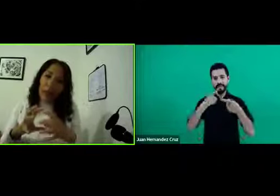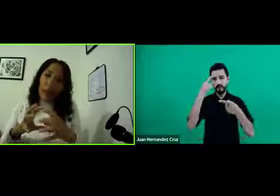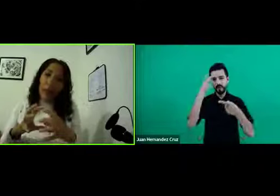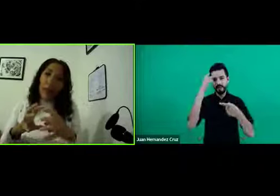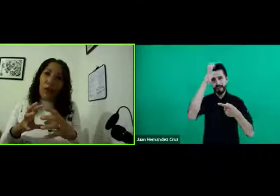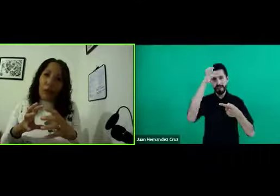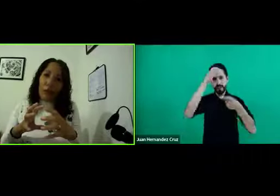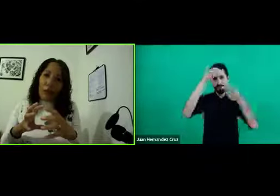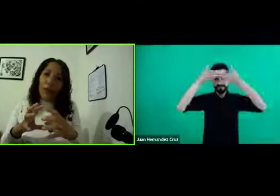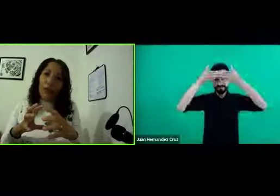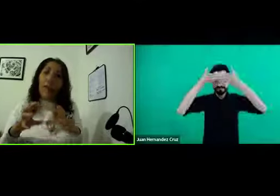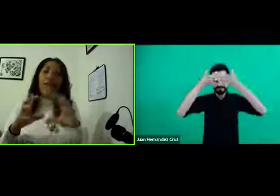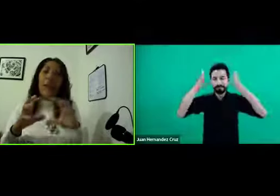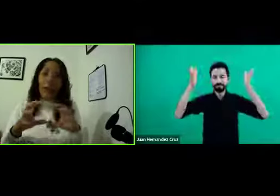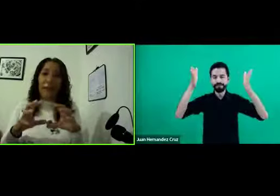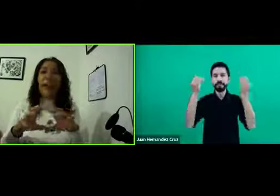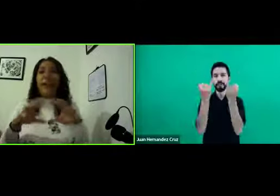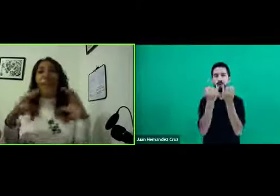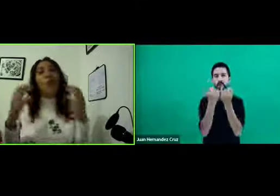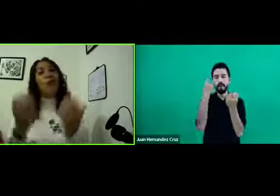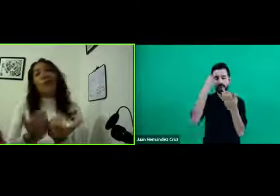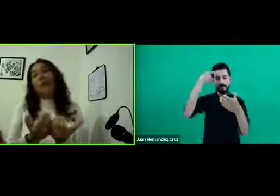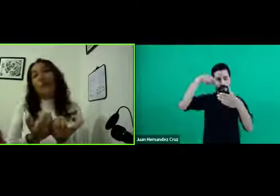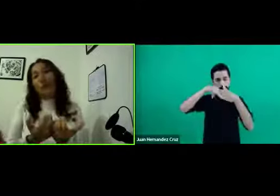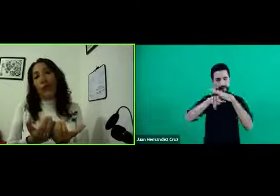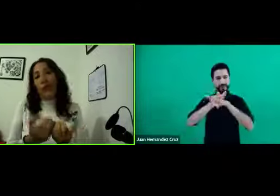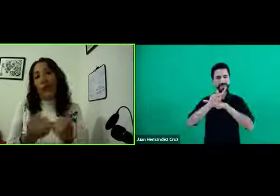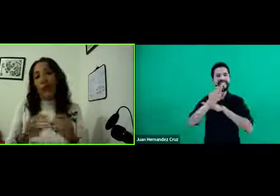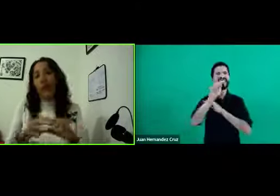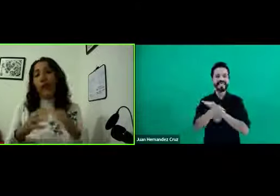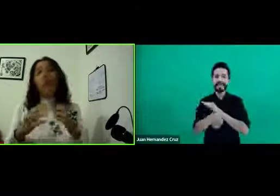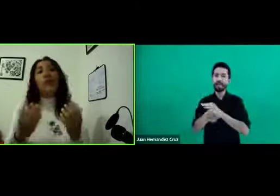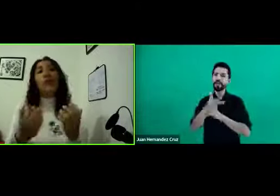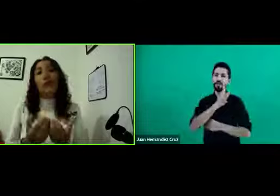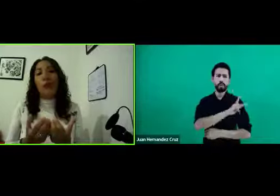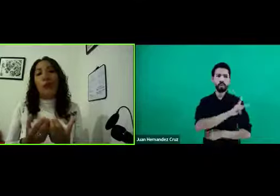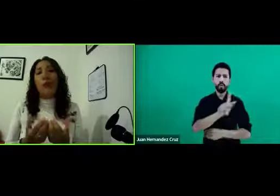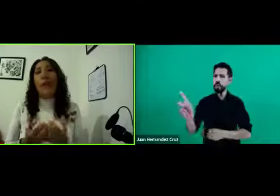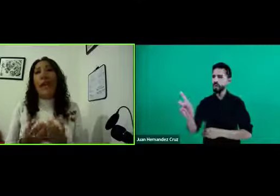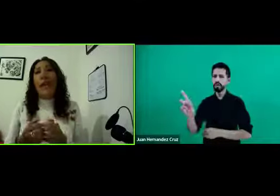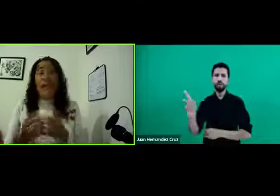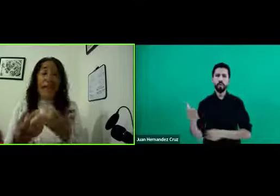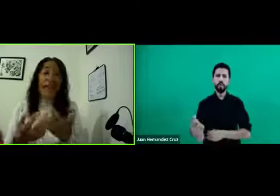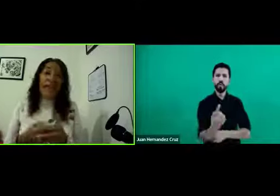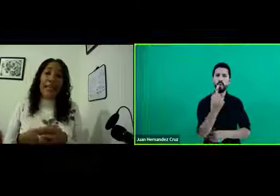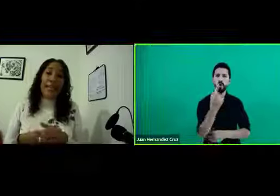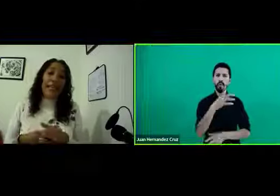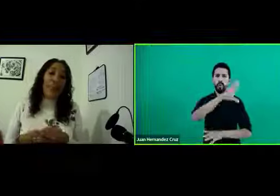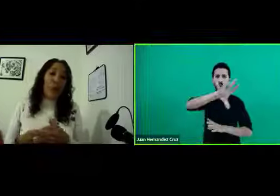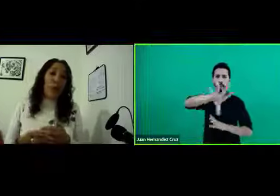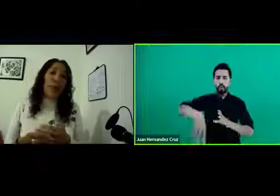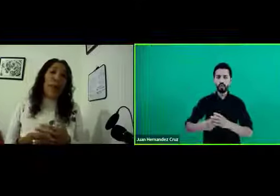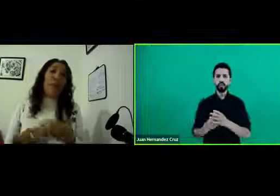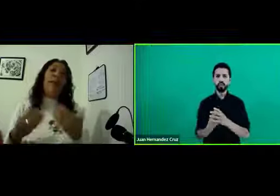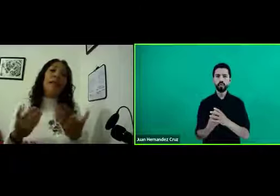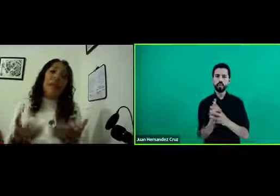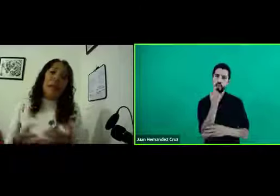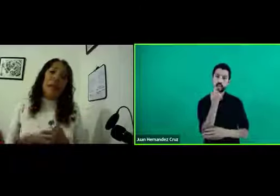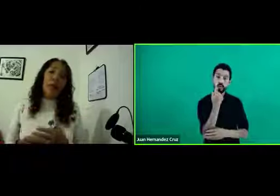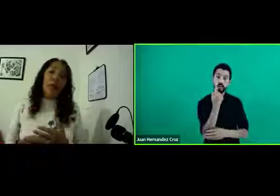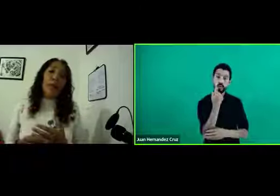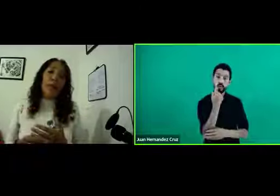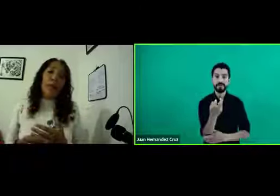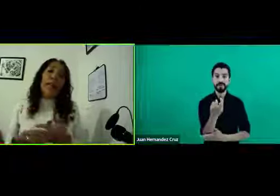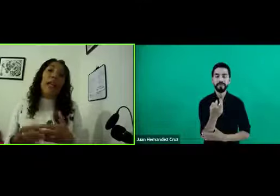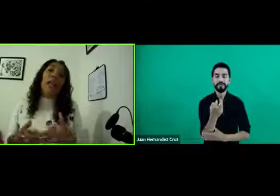punto de unidad de conciencia, saber que todos somos uno, que todos somos un grupo. Y en este sentido,